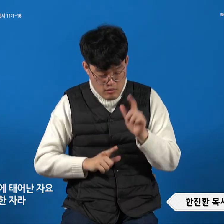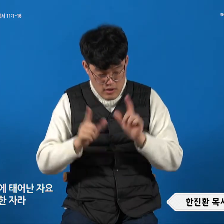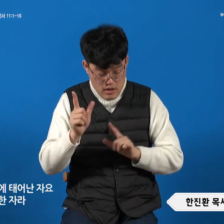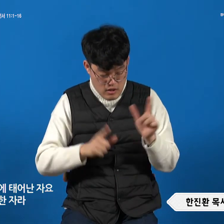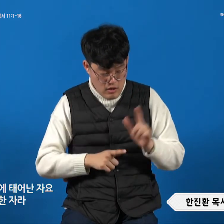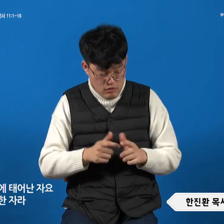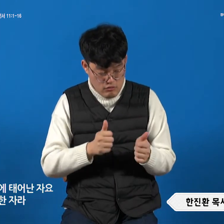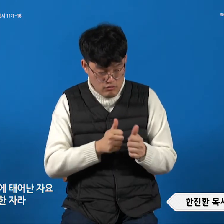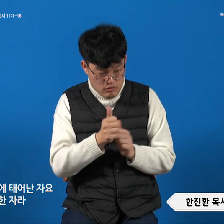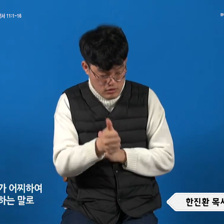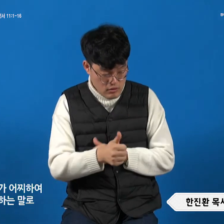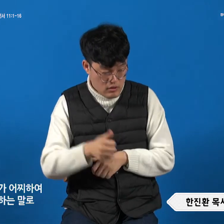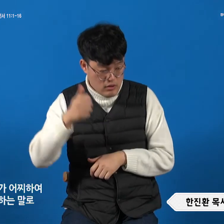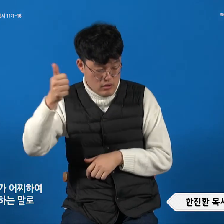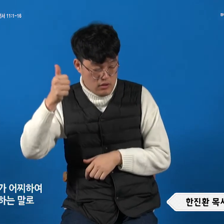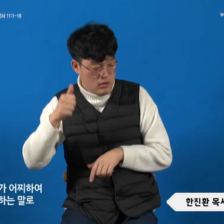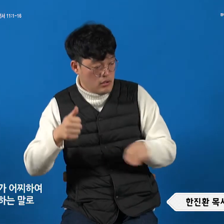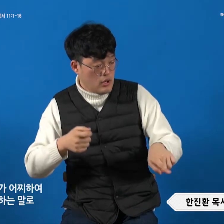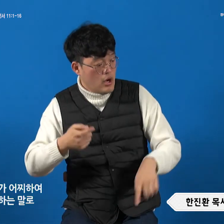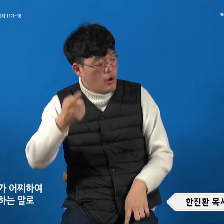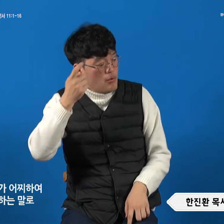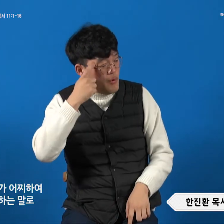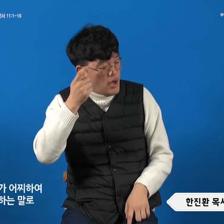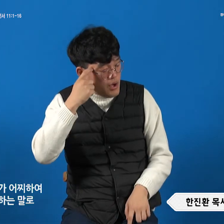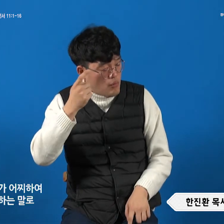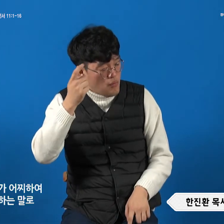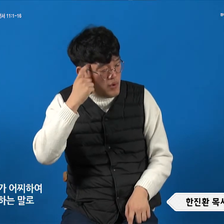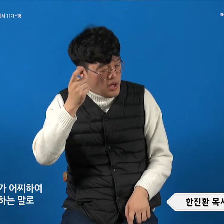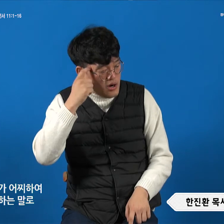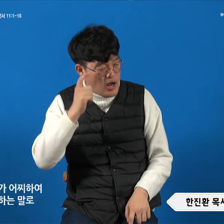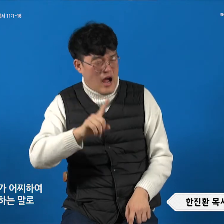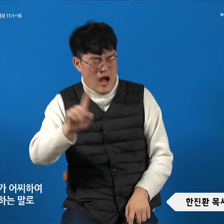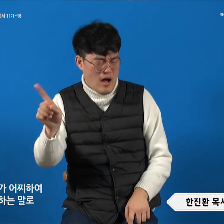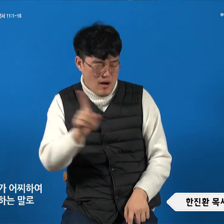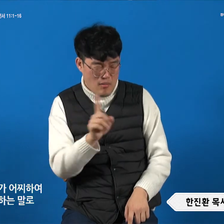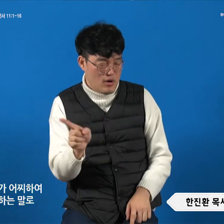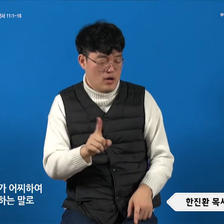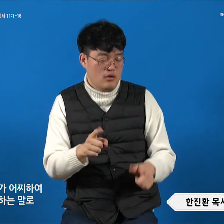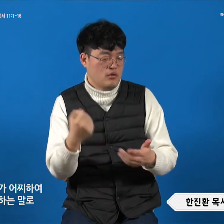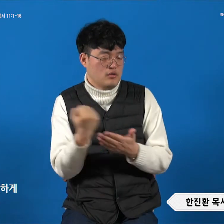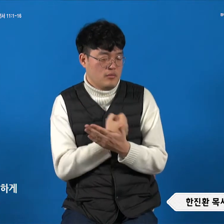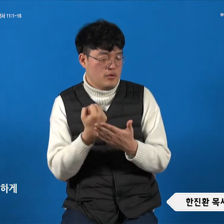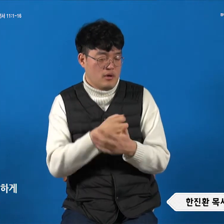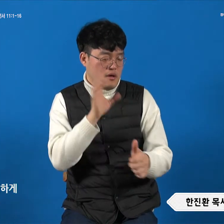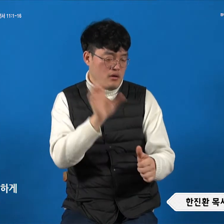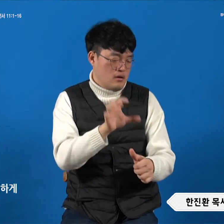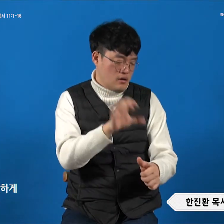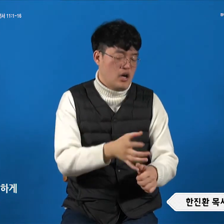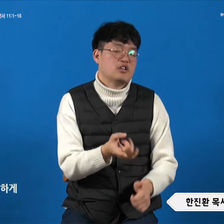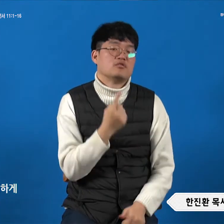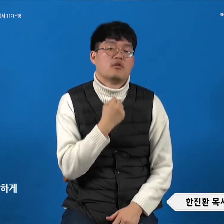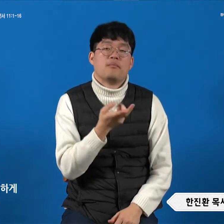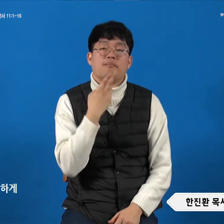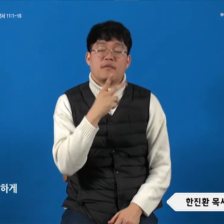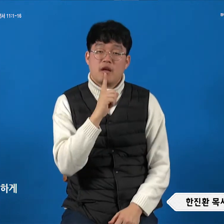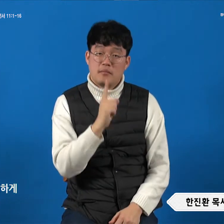준수한 자라. 그의 아버지가 네가 어찌하여 그리하였느냐고 하는 말로 한 번도 그를 섭섭하게 한 일이